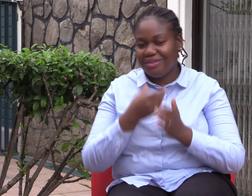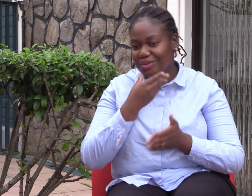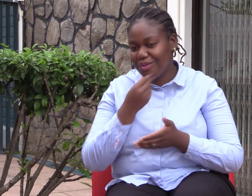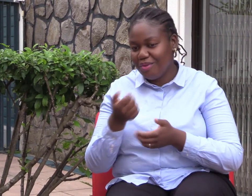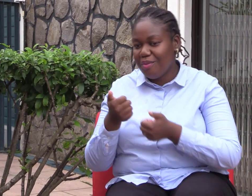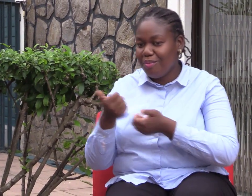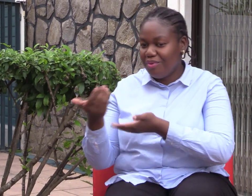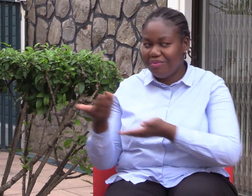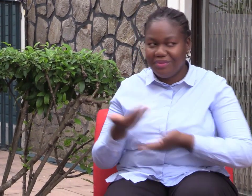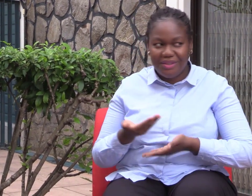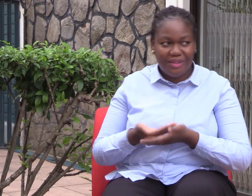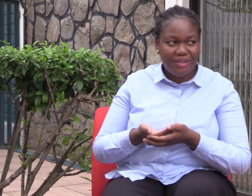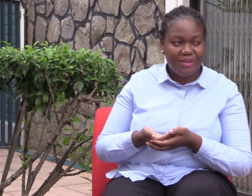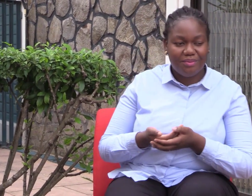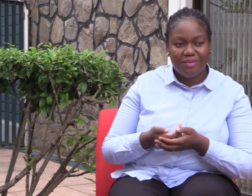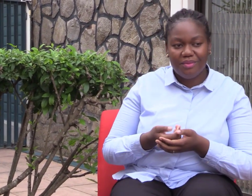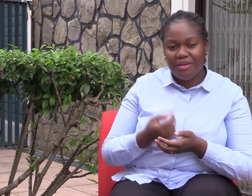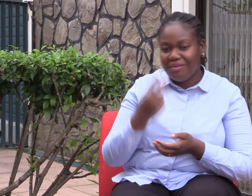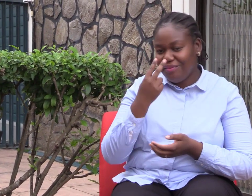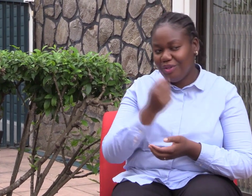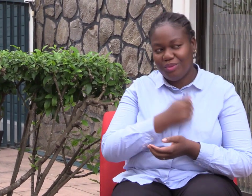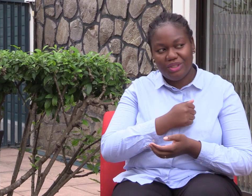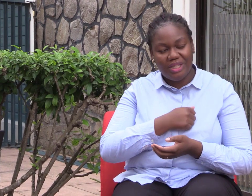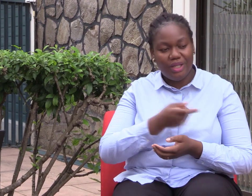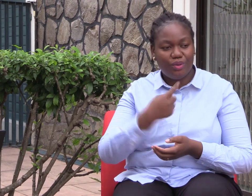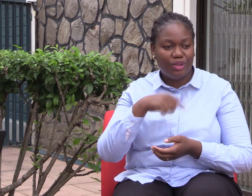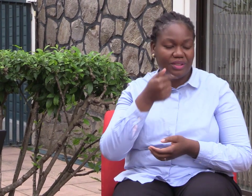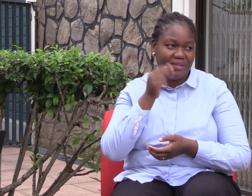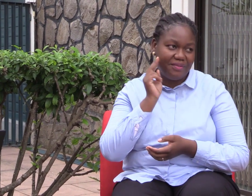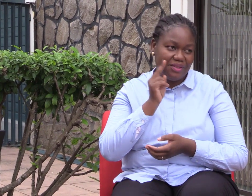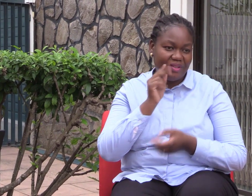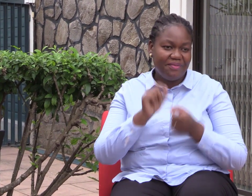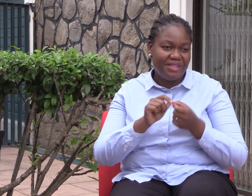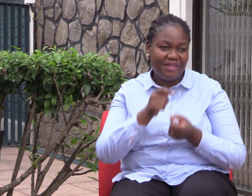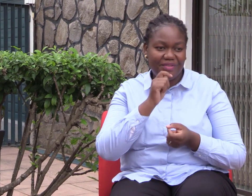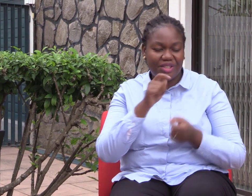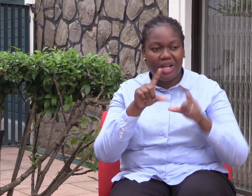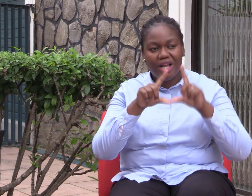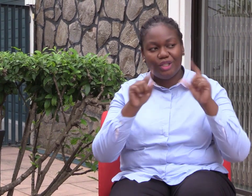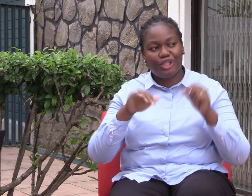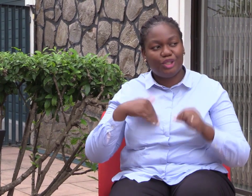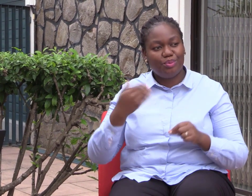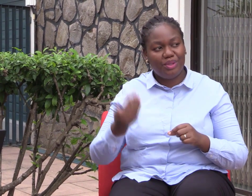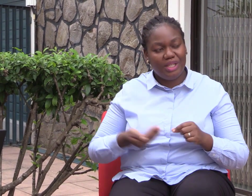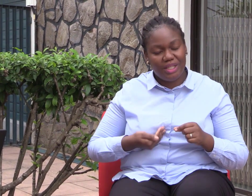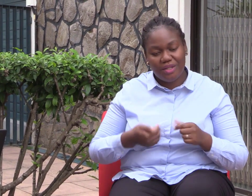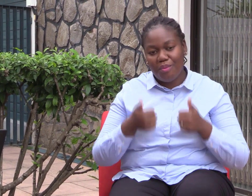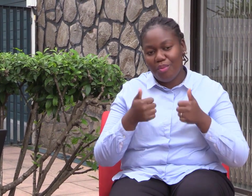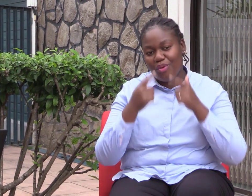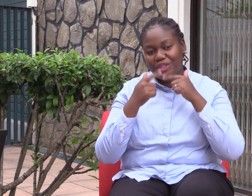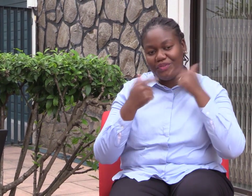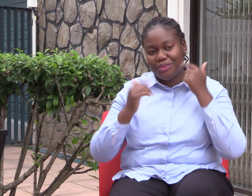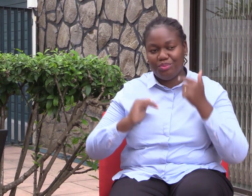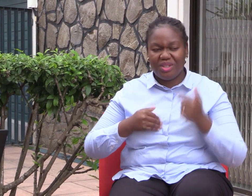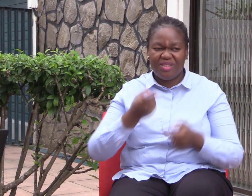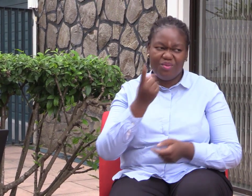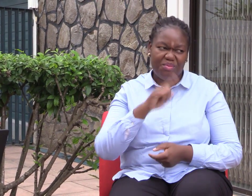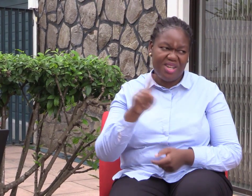Bom dia mais uma vez e dizer bem-vindo aqui à TV Surdo e esta é uma boa oportunidade de estarmos